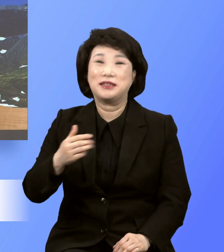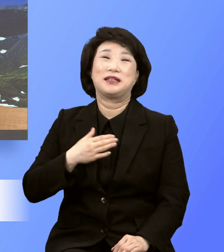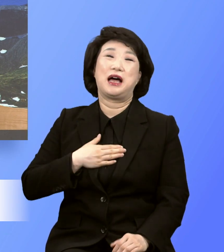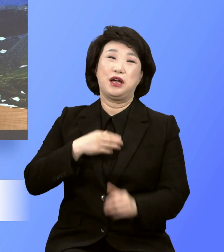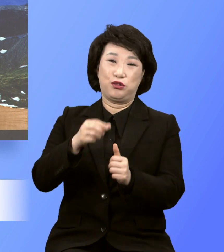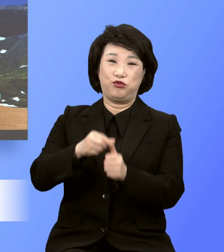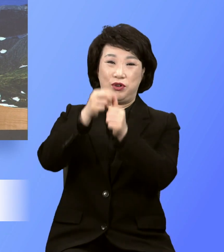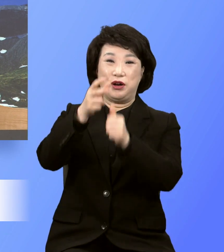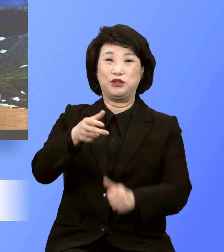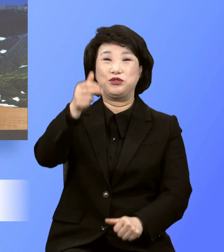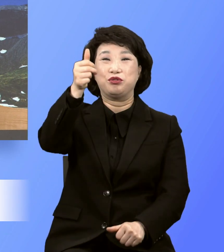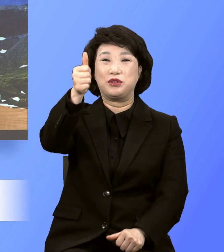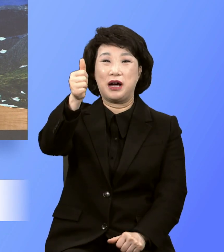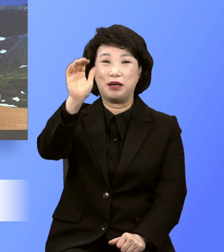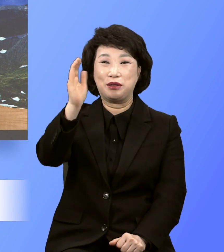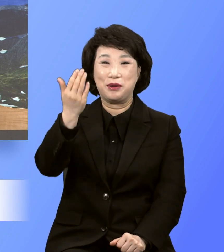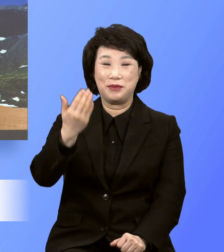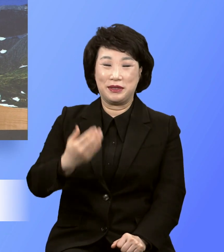나의 구원주십니다.